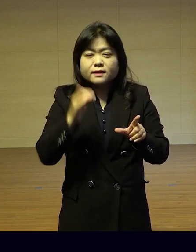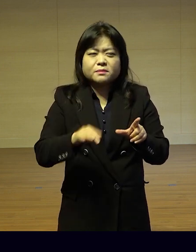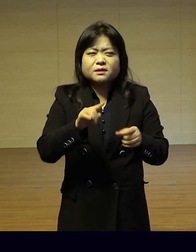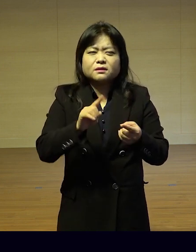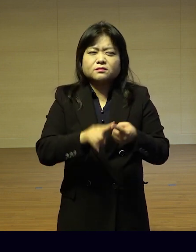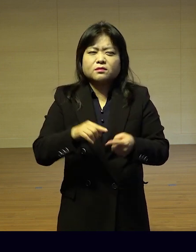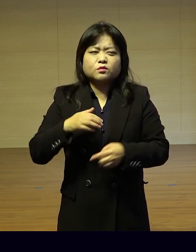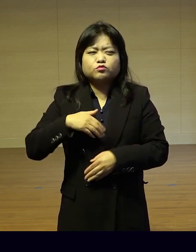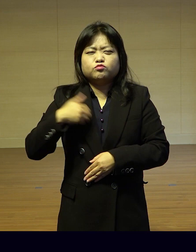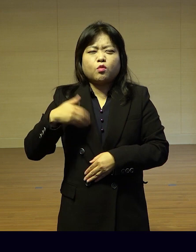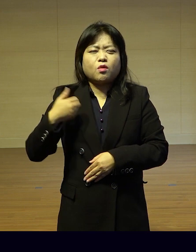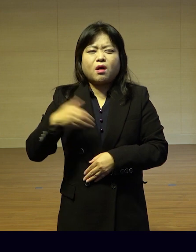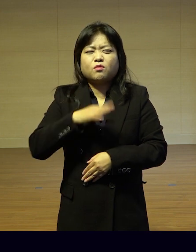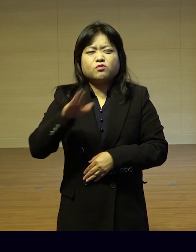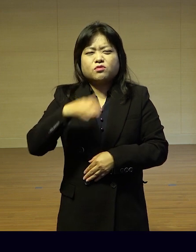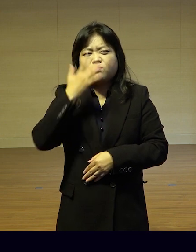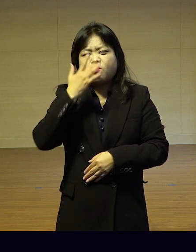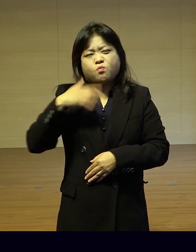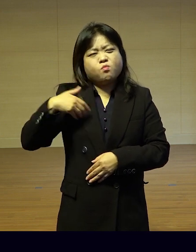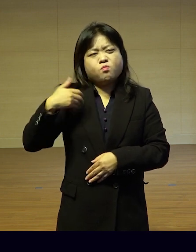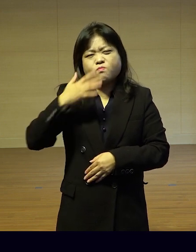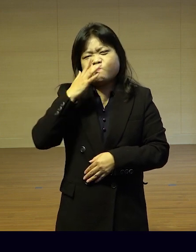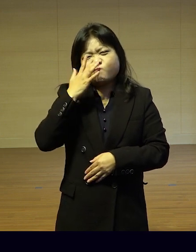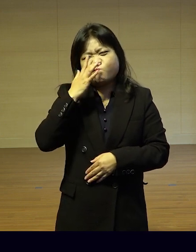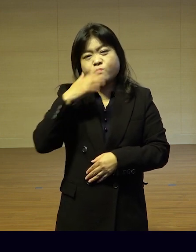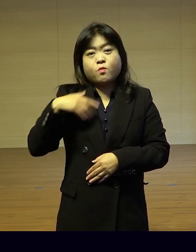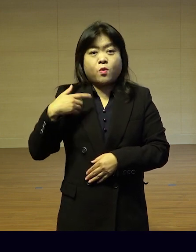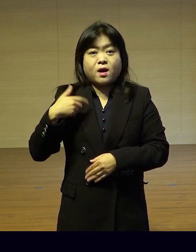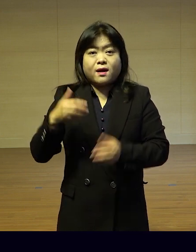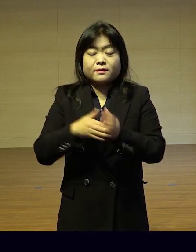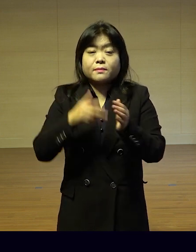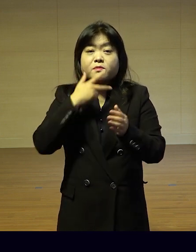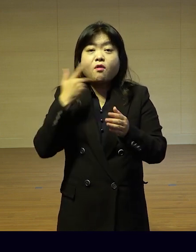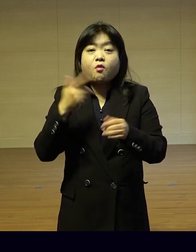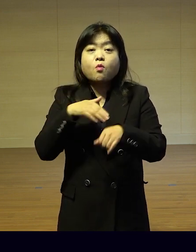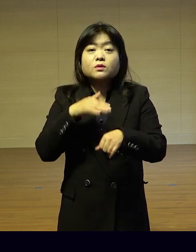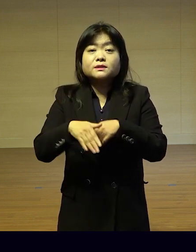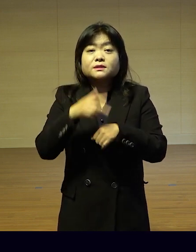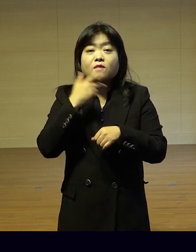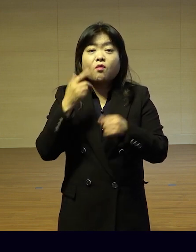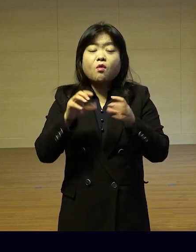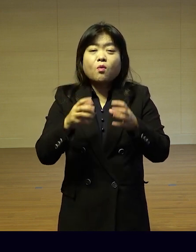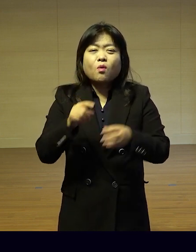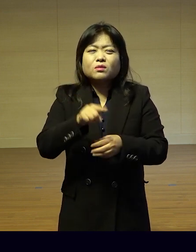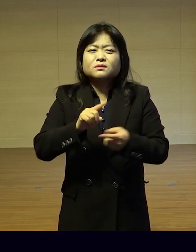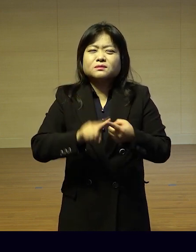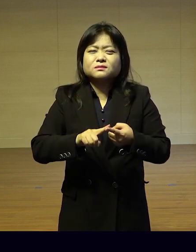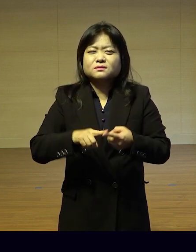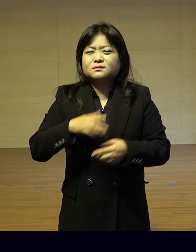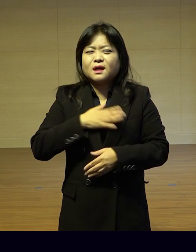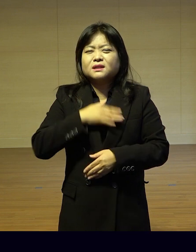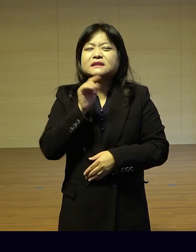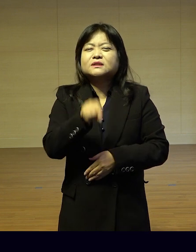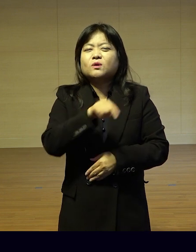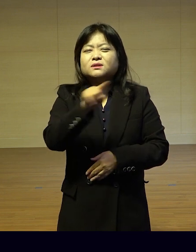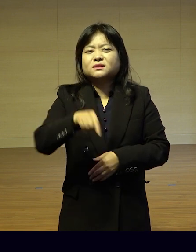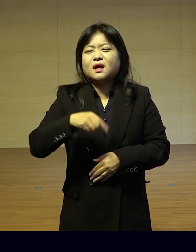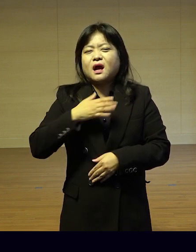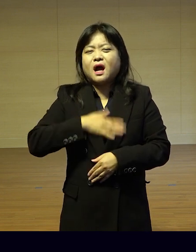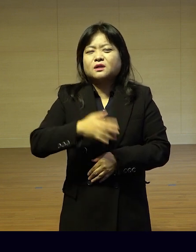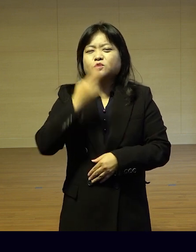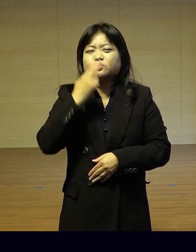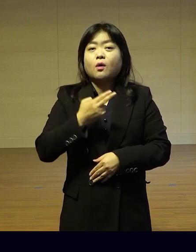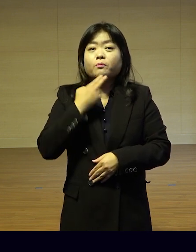뭔지 알지 못하겠다. 그래서 이제 영국식 영어로 something I know not what 이렇게 얘기를